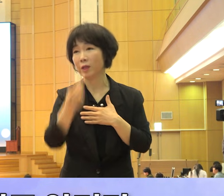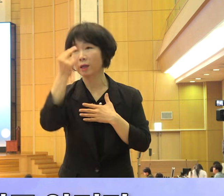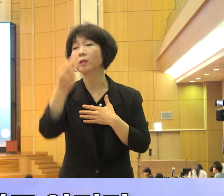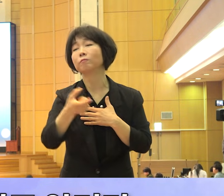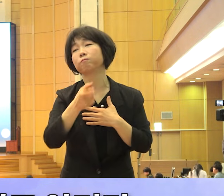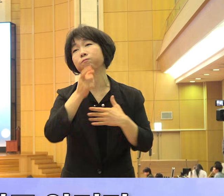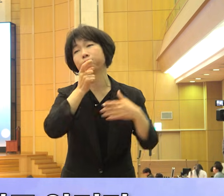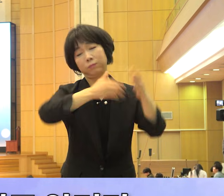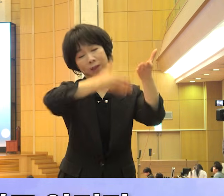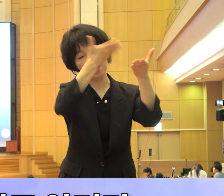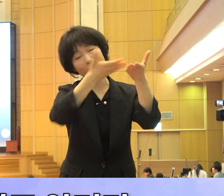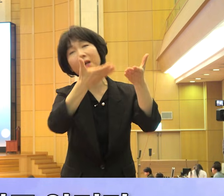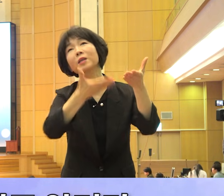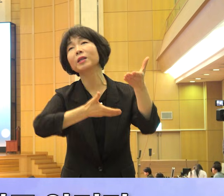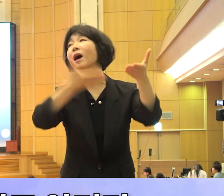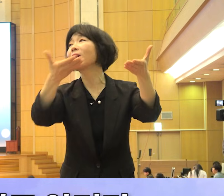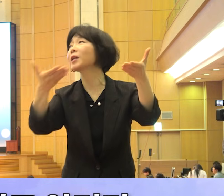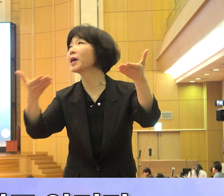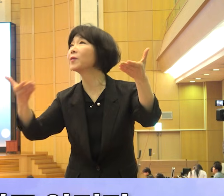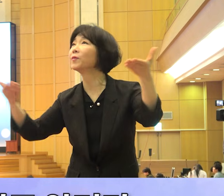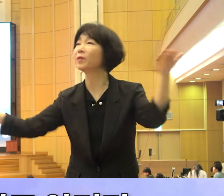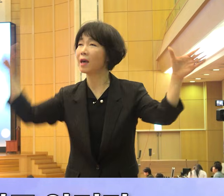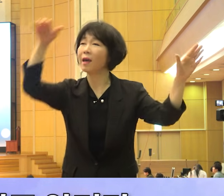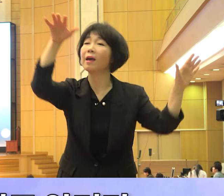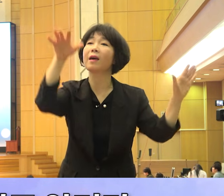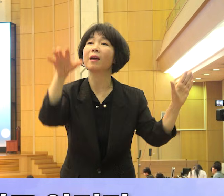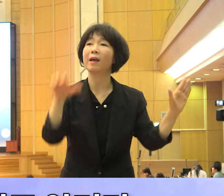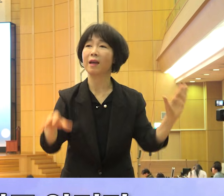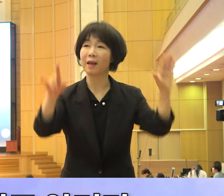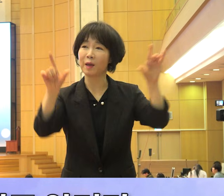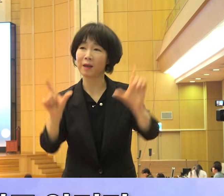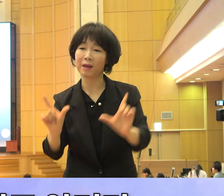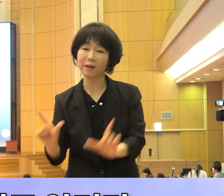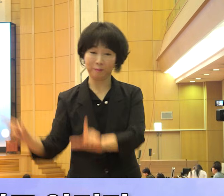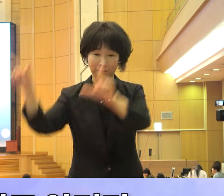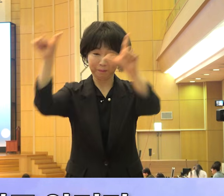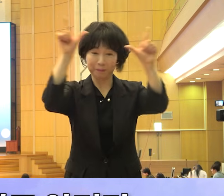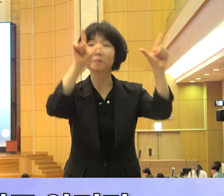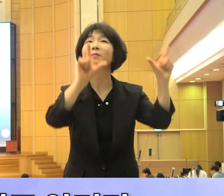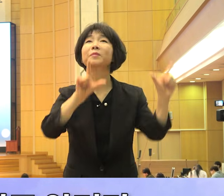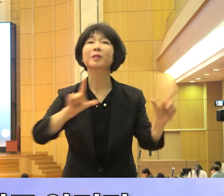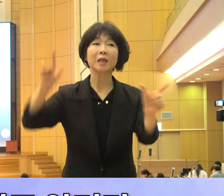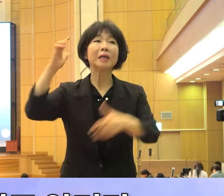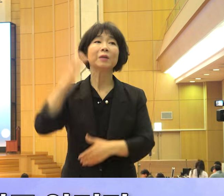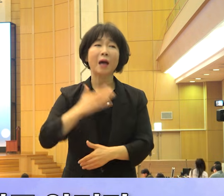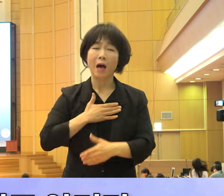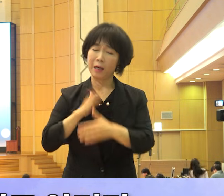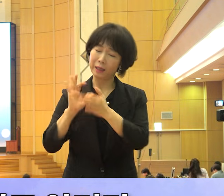생명 시냇가에 살겠네.